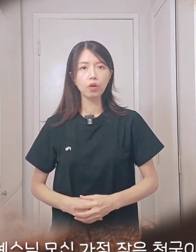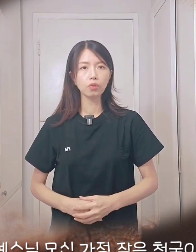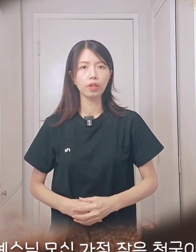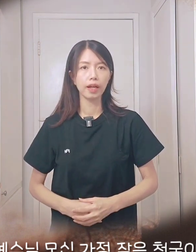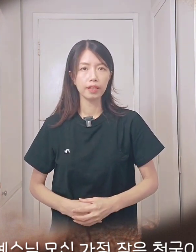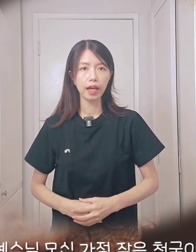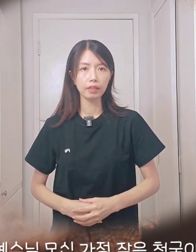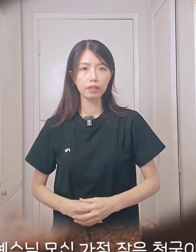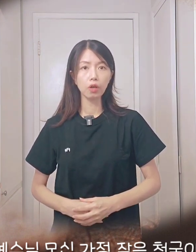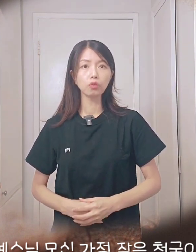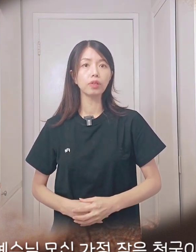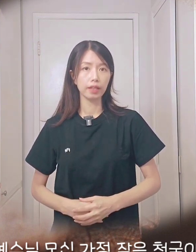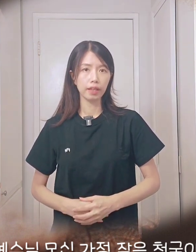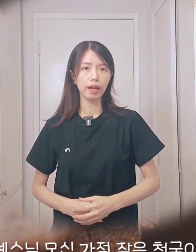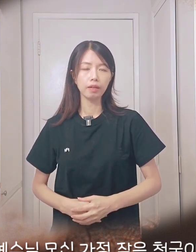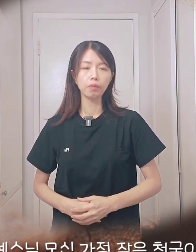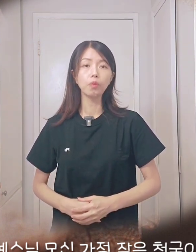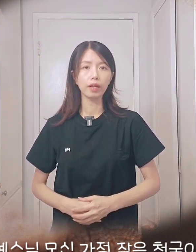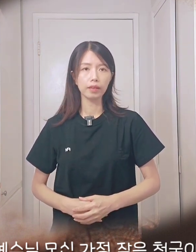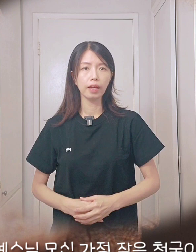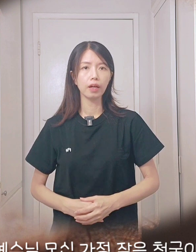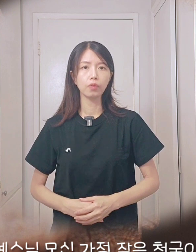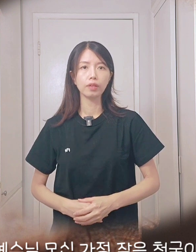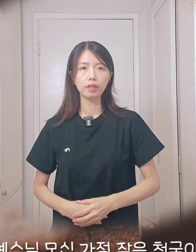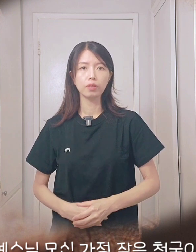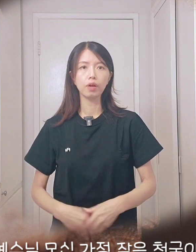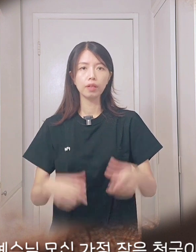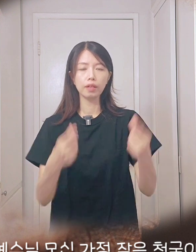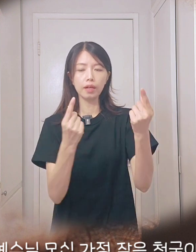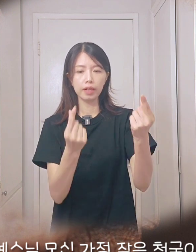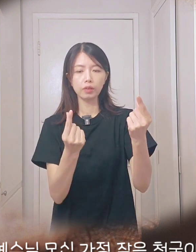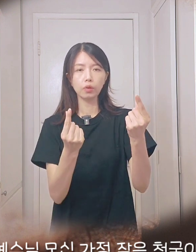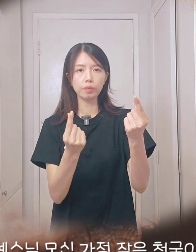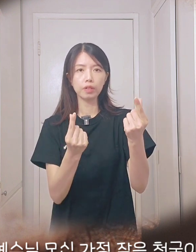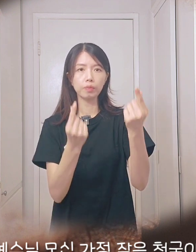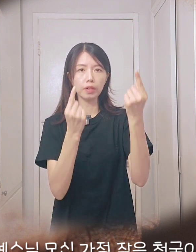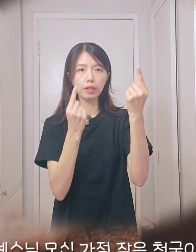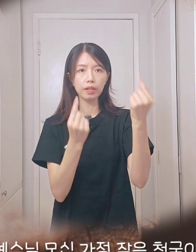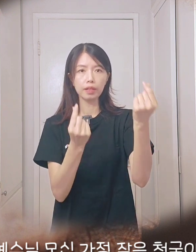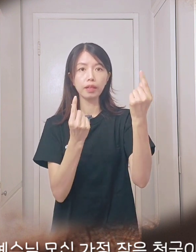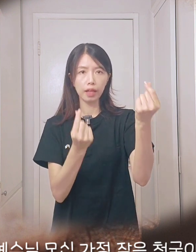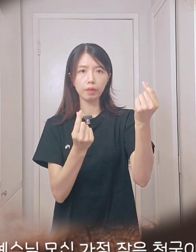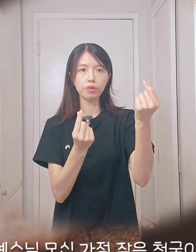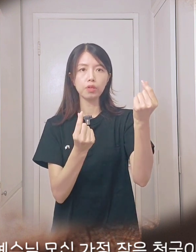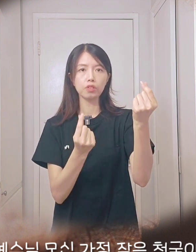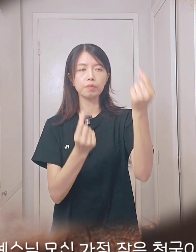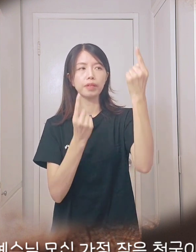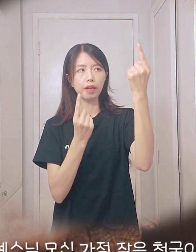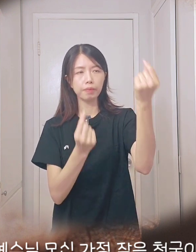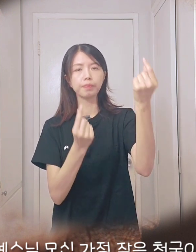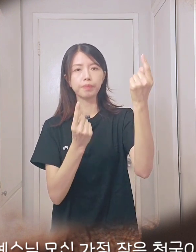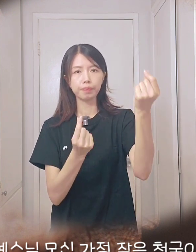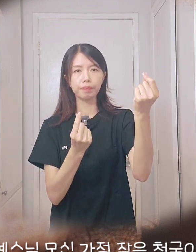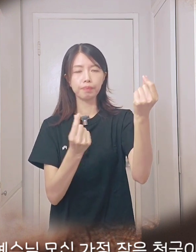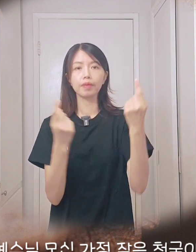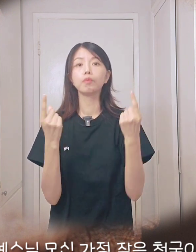작은 천국이라. 작은 천국 같다. 뭐뭐 같다 라고 하는 뜻의 수어는 양손 엄지검지를 탁탁 붙여주시면